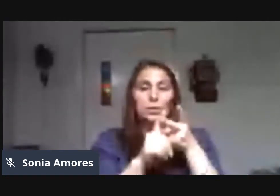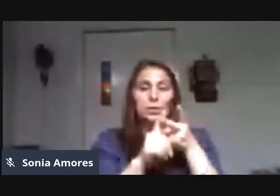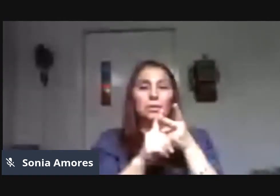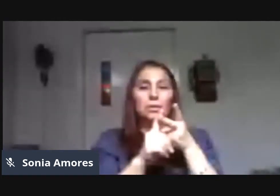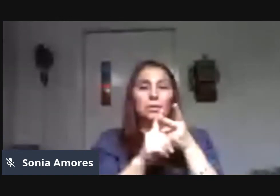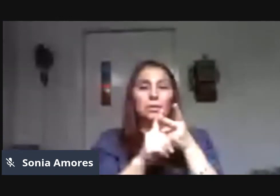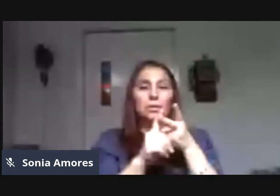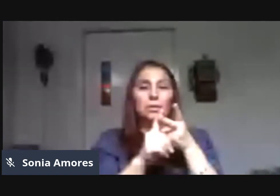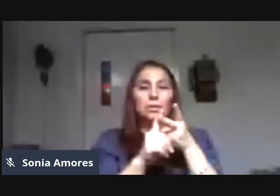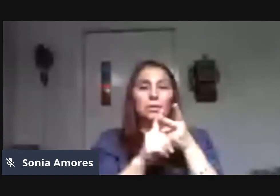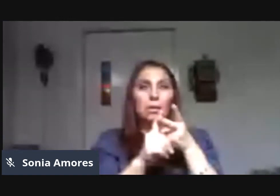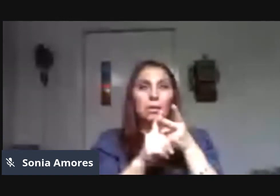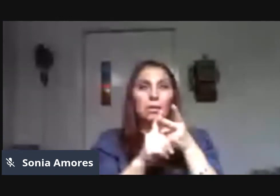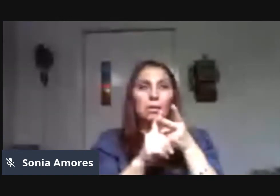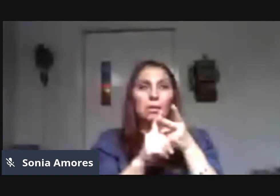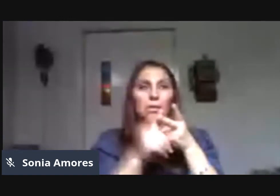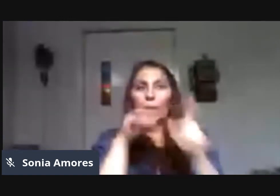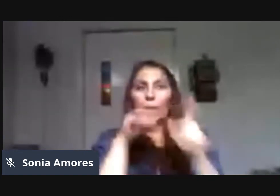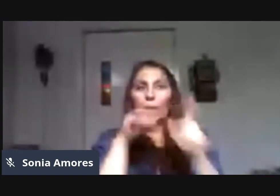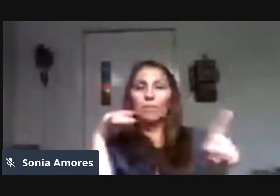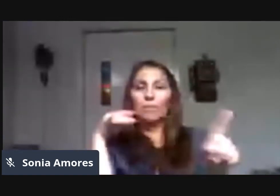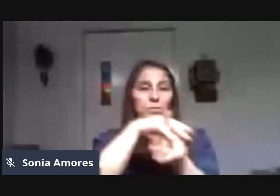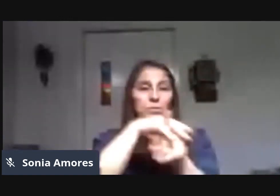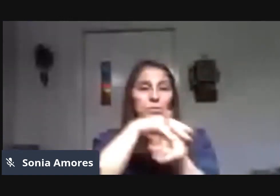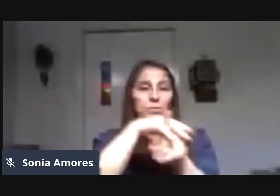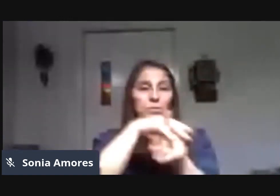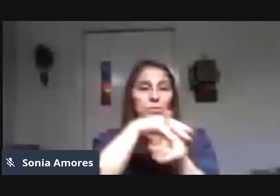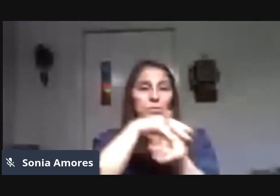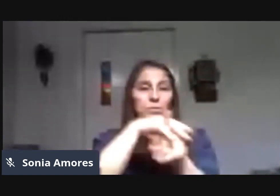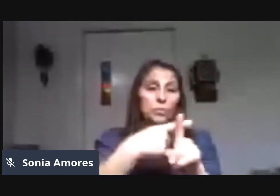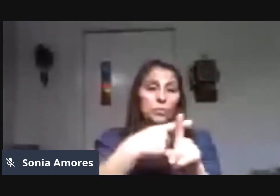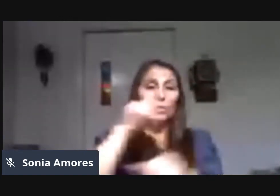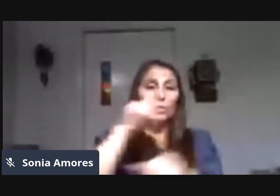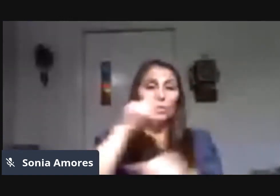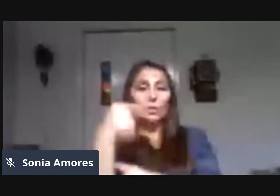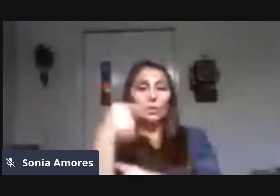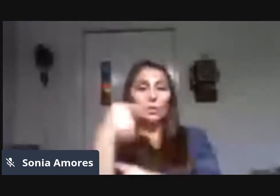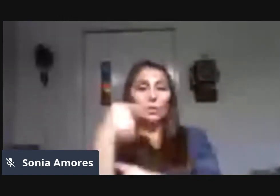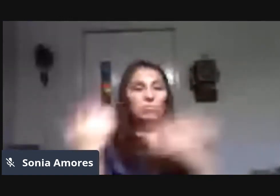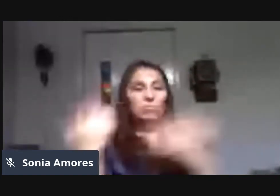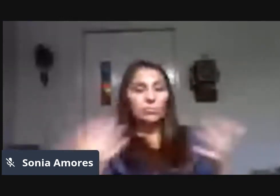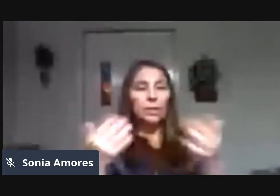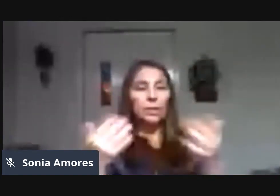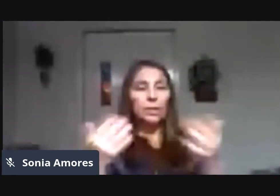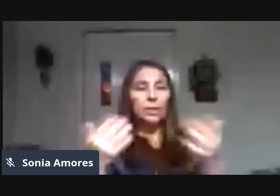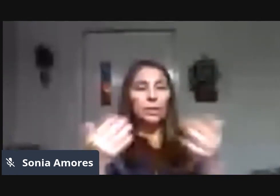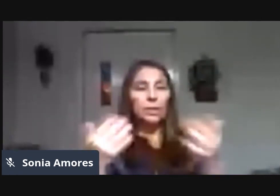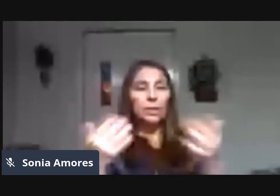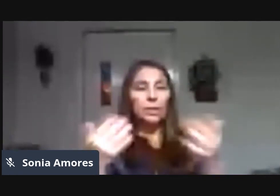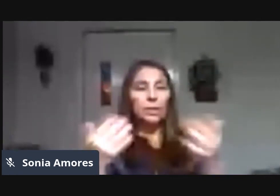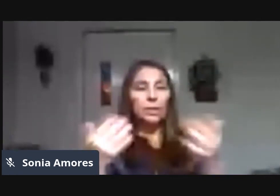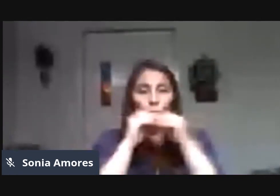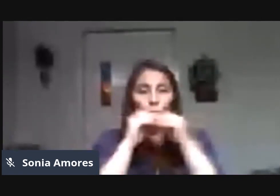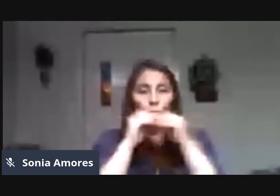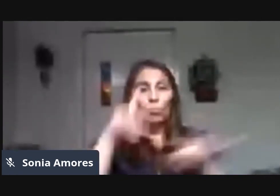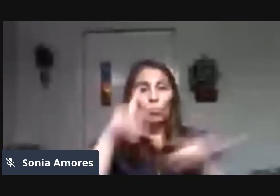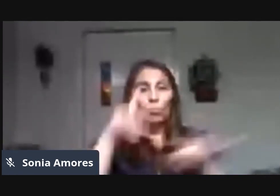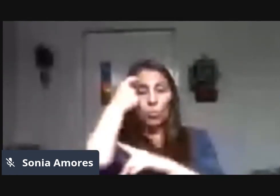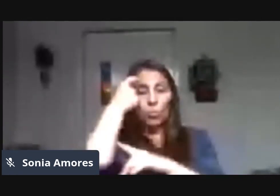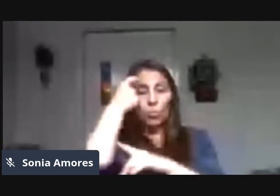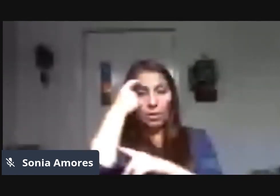importante y negativa a los recursos y a los funcionamientos de la educación pública en general, no solo a las escuelas, sino a las universidades